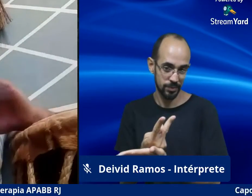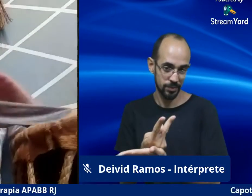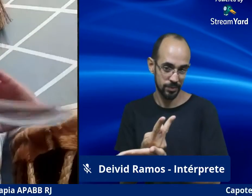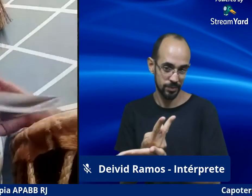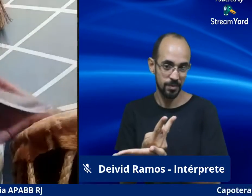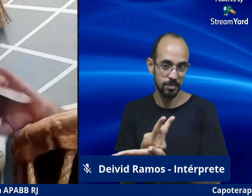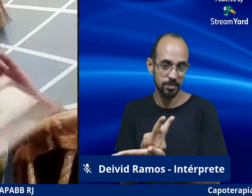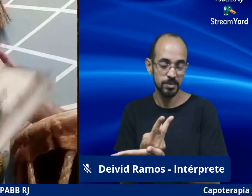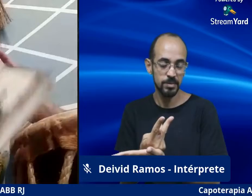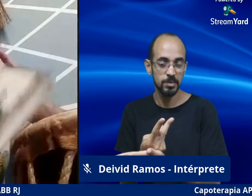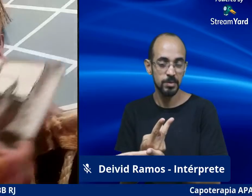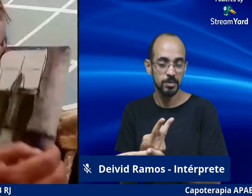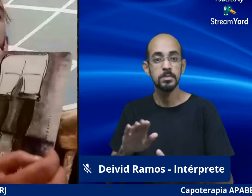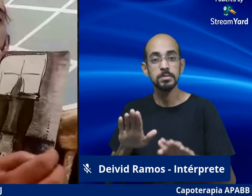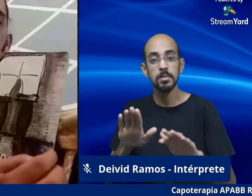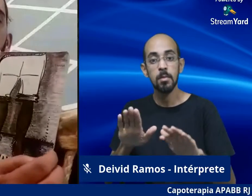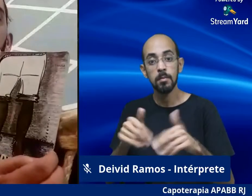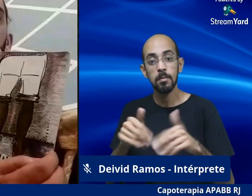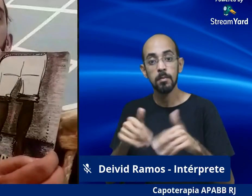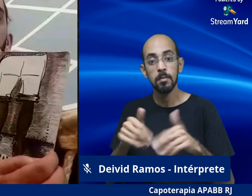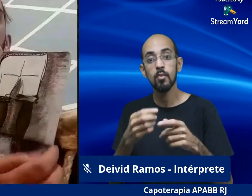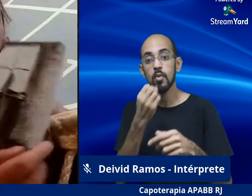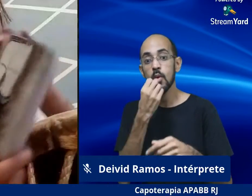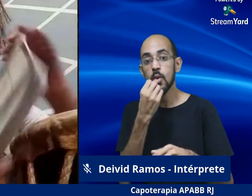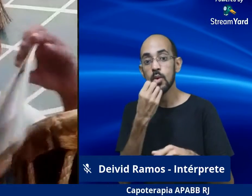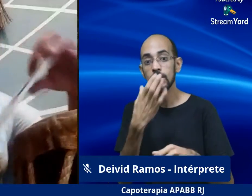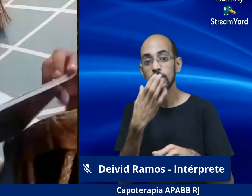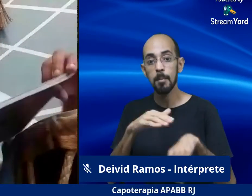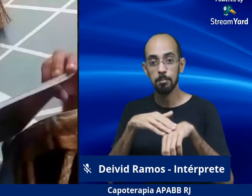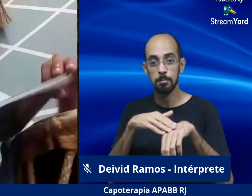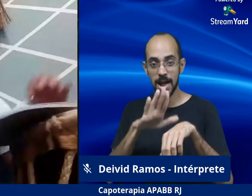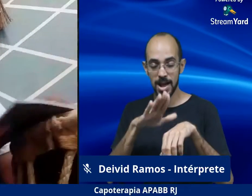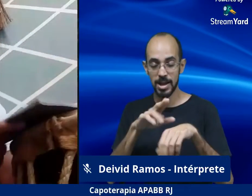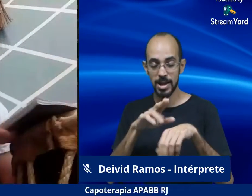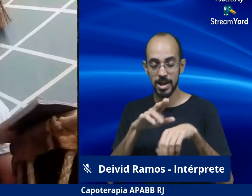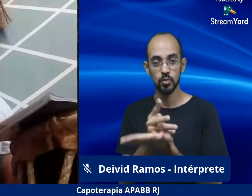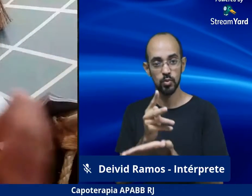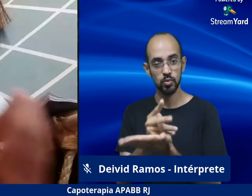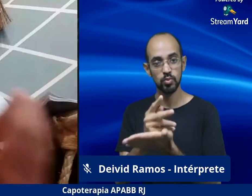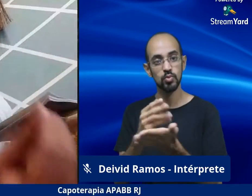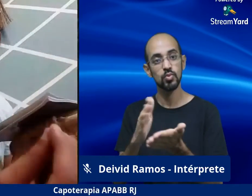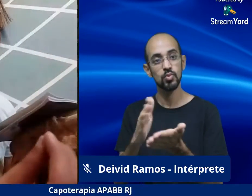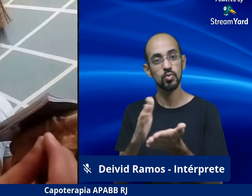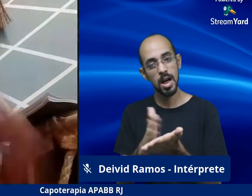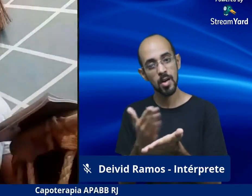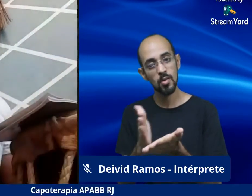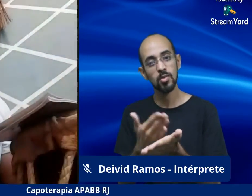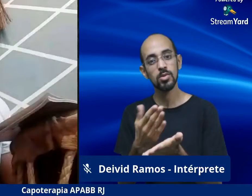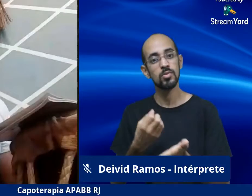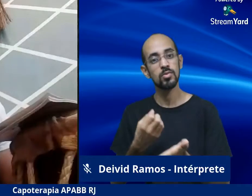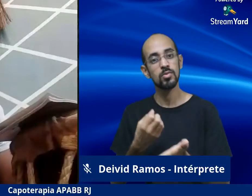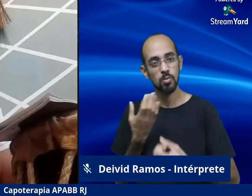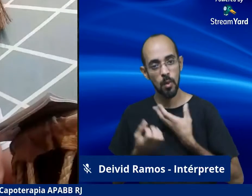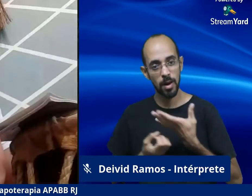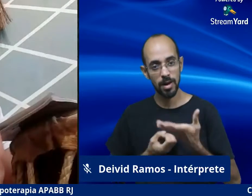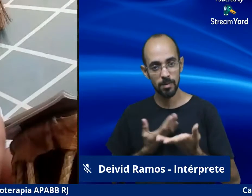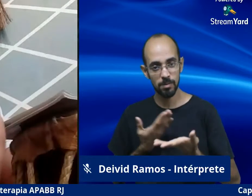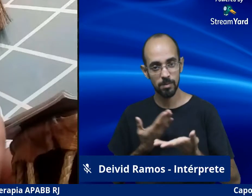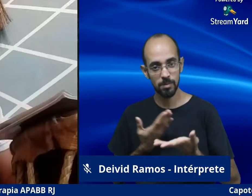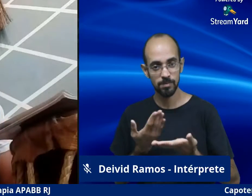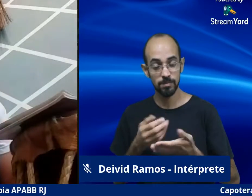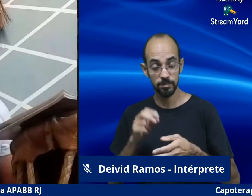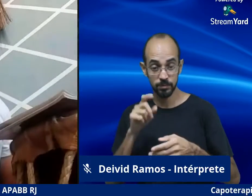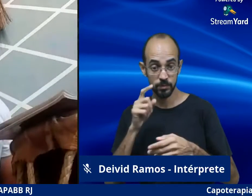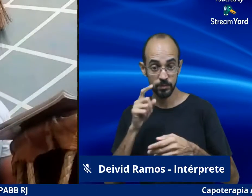falar mais um pouco da capoeira e vou continuar aqui com o poema para gingar. A gente já viu que a capoeira, ela traz,